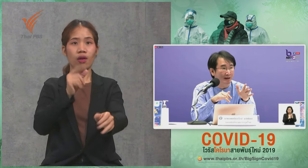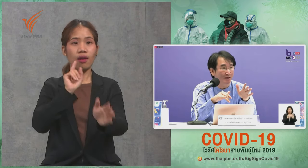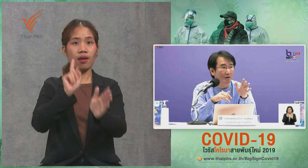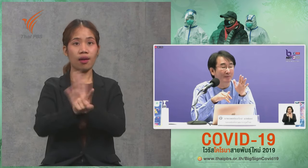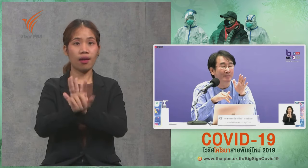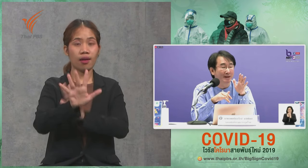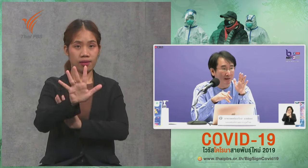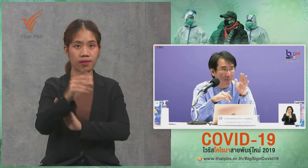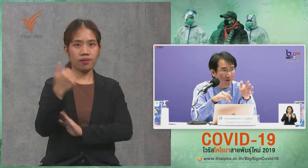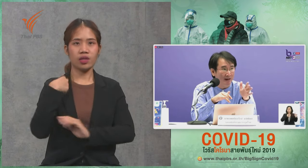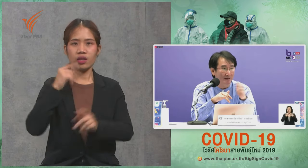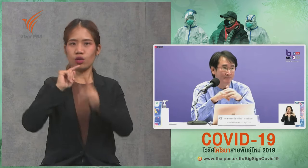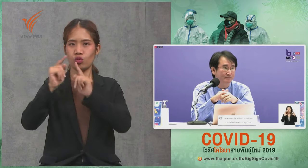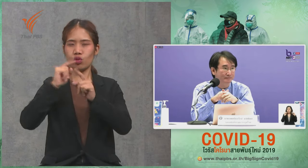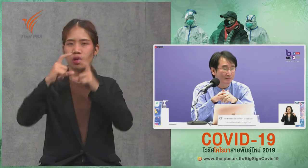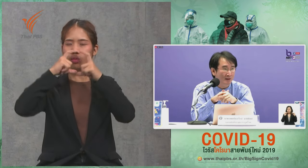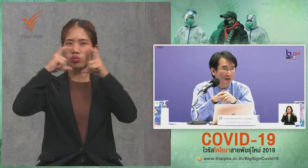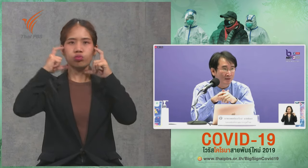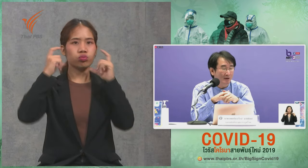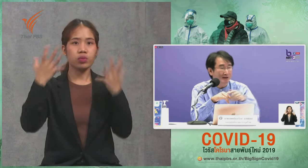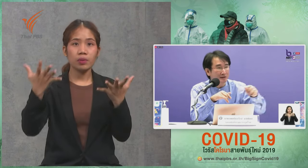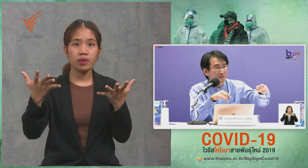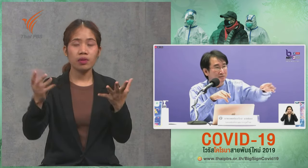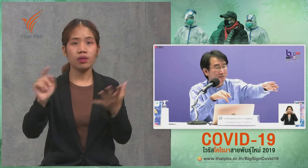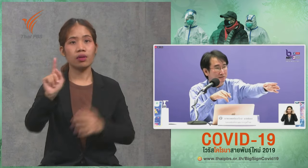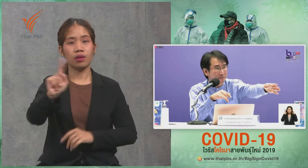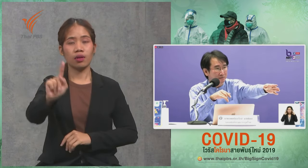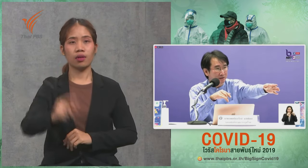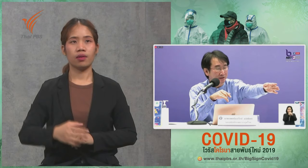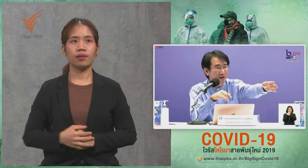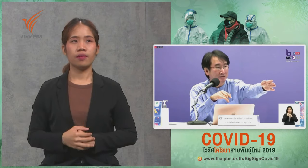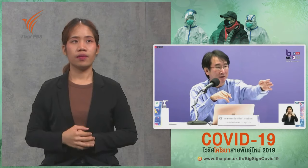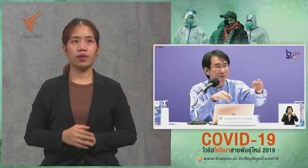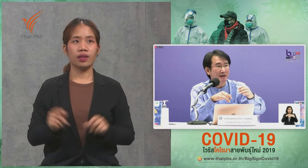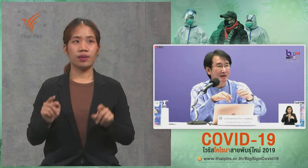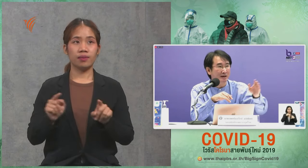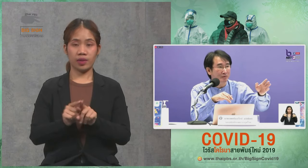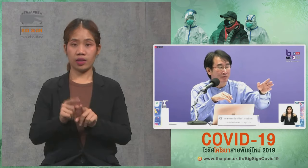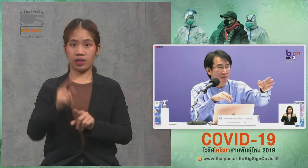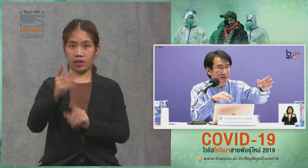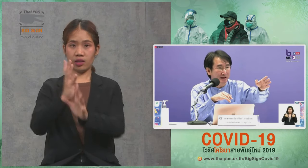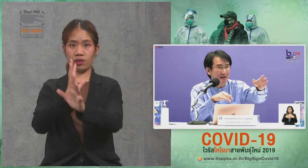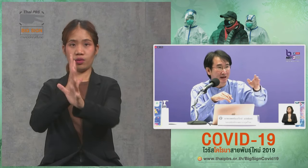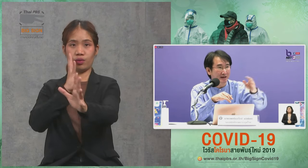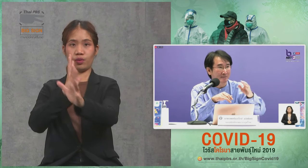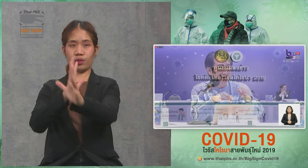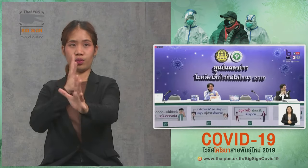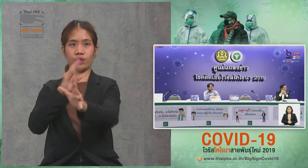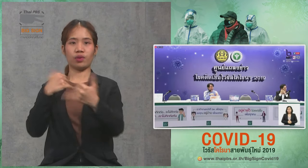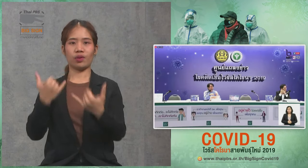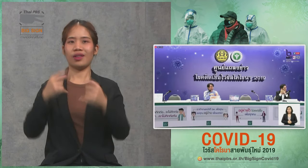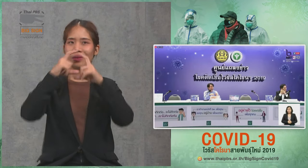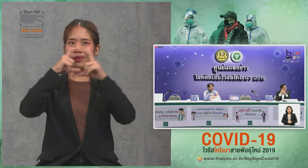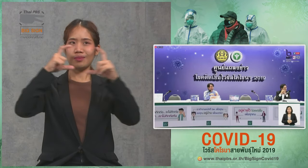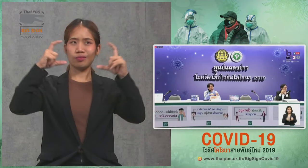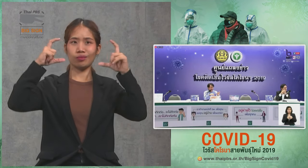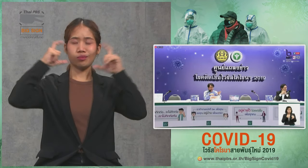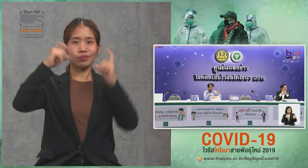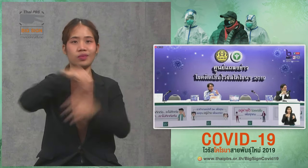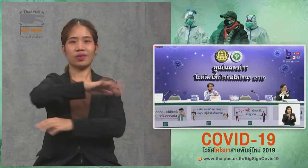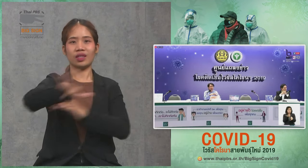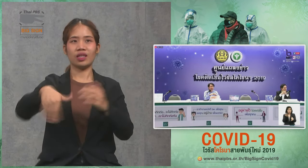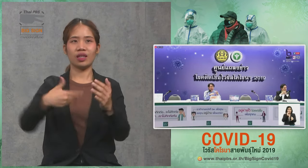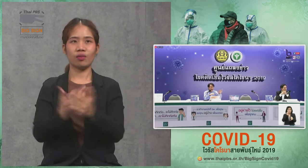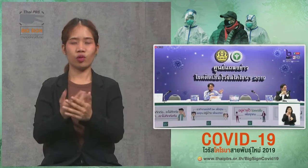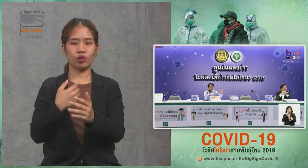พูดคุยกันโดยไม่มีการป้องกันเพราะฉะนั้นอย่างที่ยืนเข้าแถวตรงนั้นนะครับทุกคนใส่หน้ากากอนามัยกันหมดนะครับ